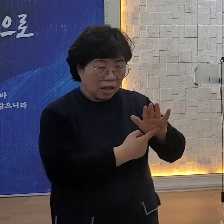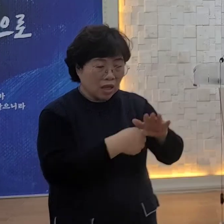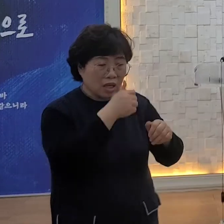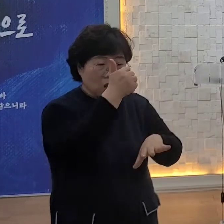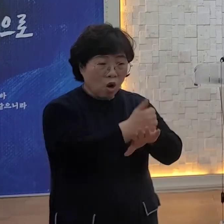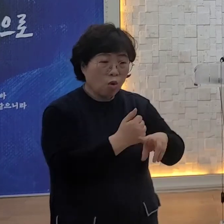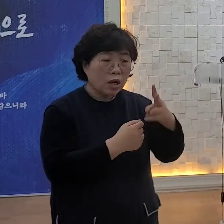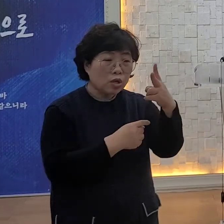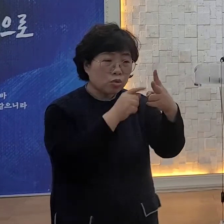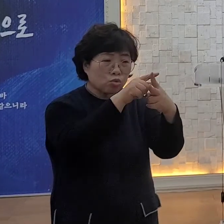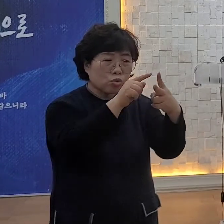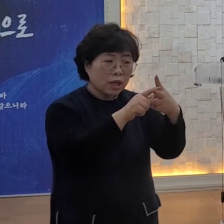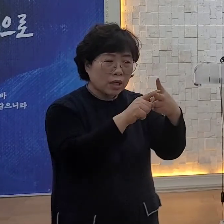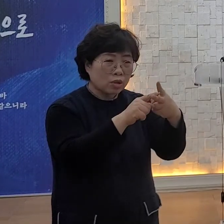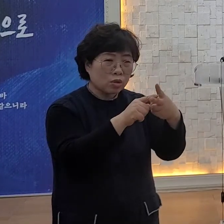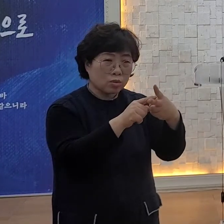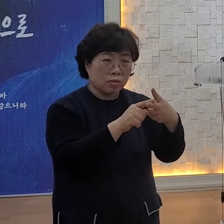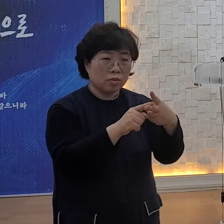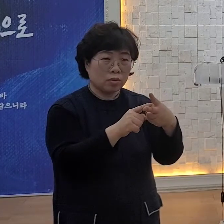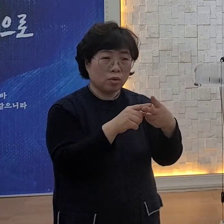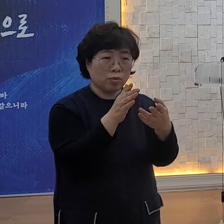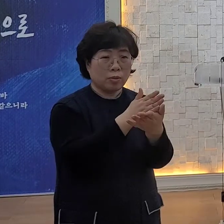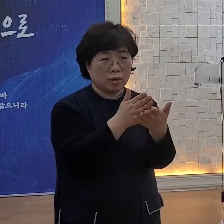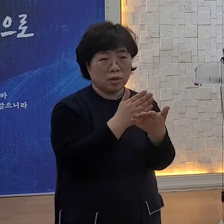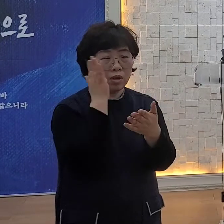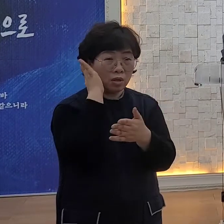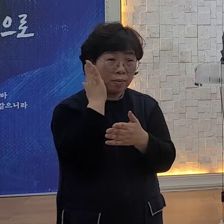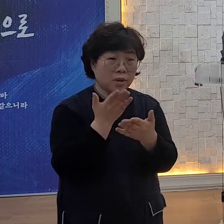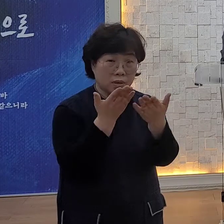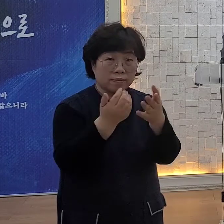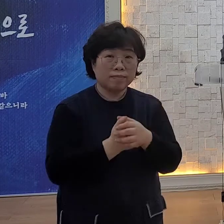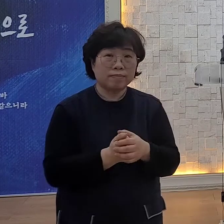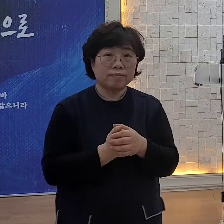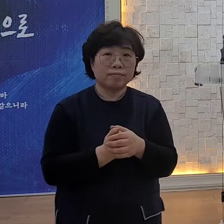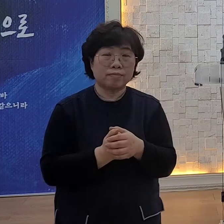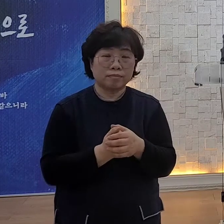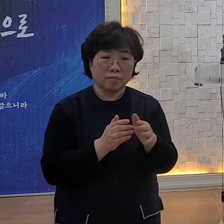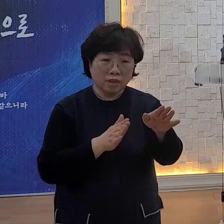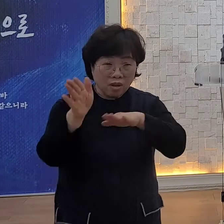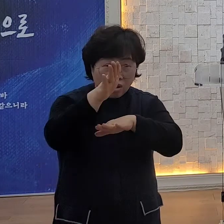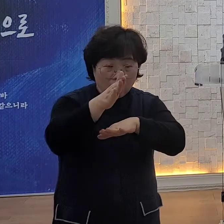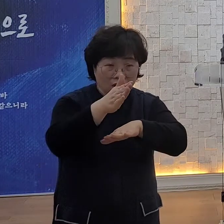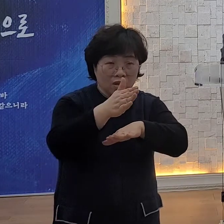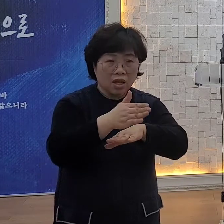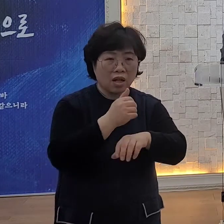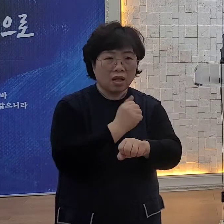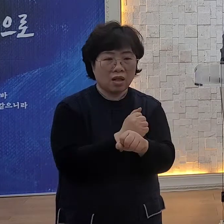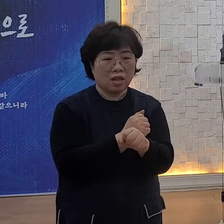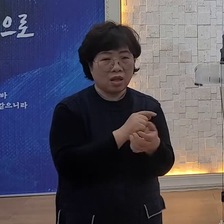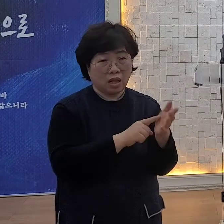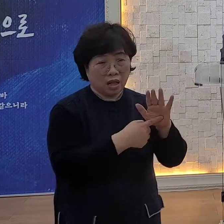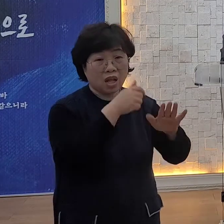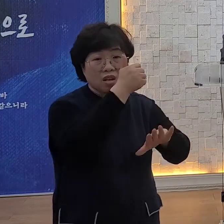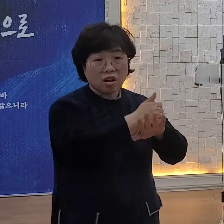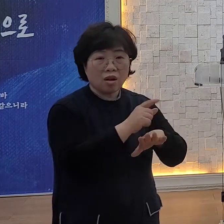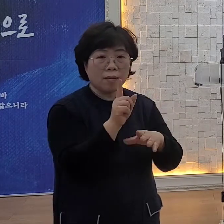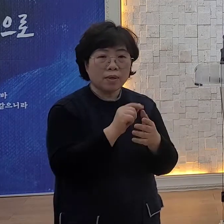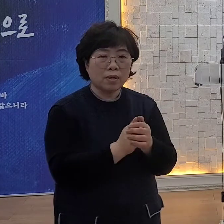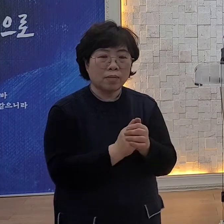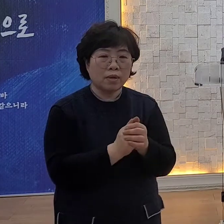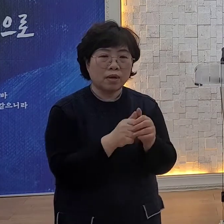번째는요, 이 영리의 부작용이 뭐냐면 앞에 나와 있지만 한마디로 말하면